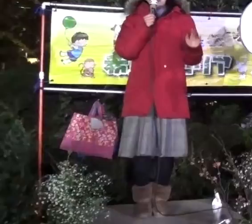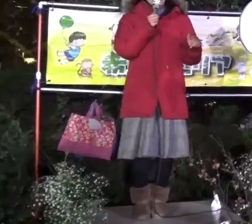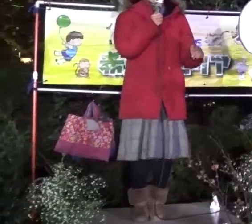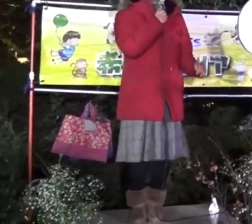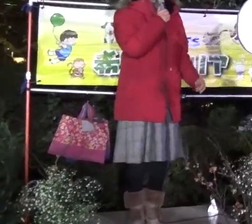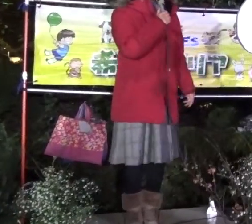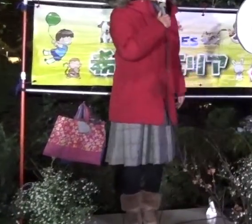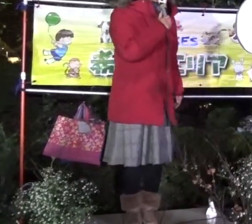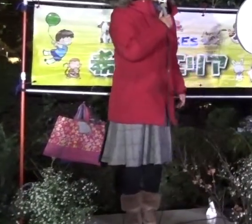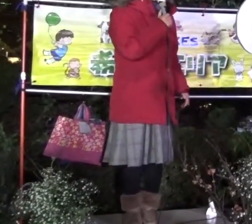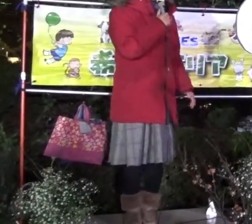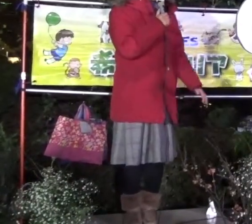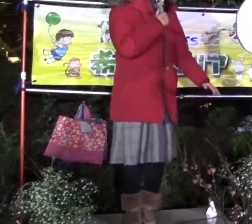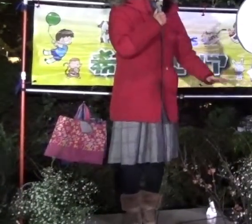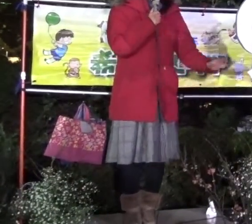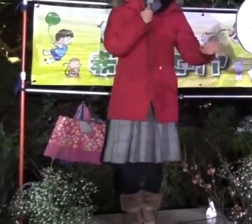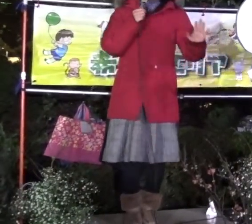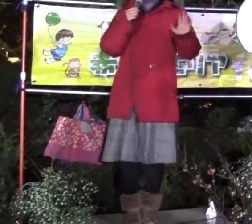泣きそうなんですけど、